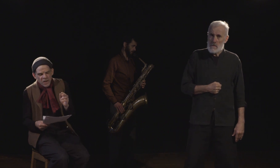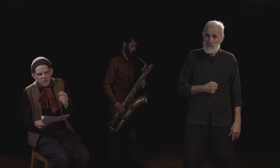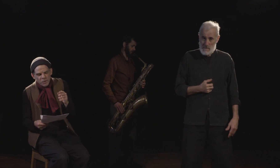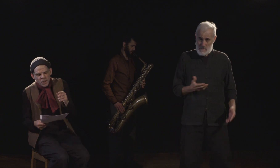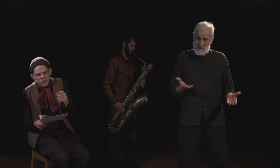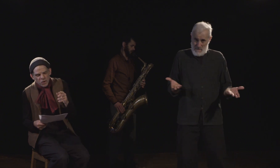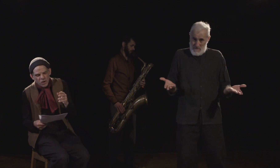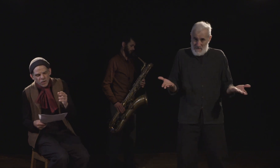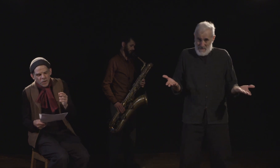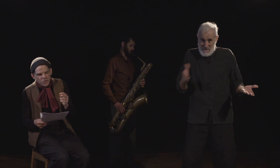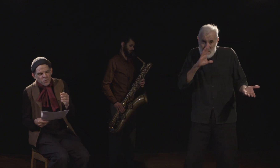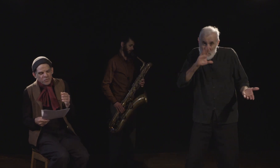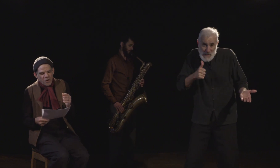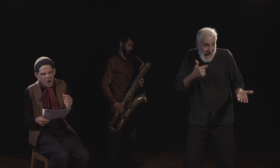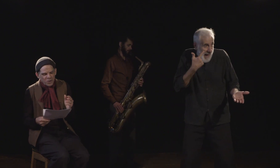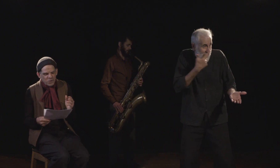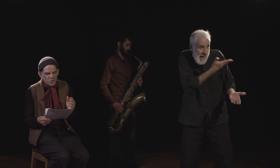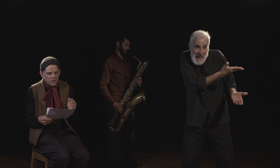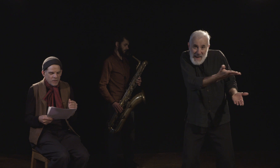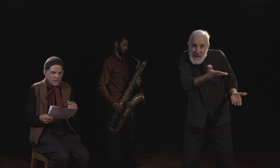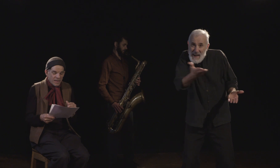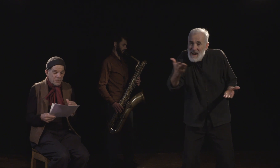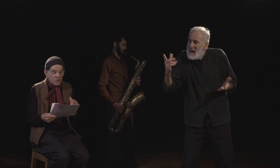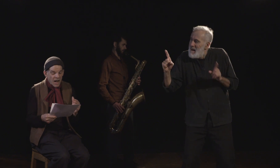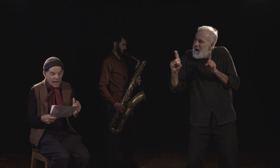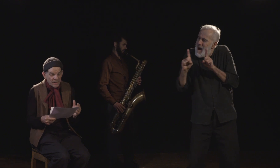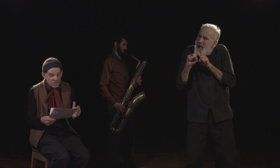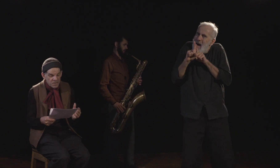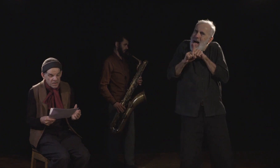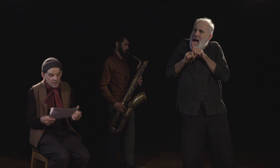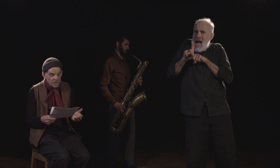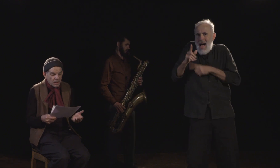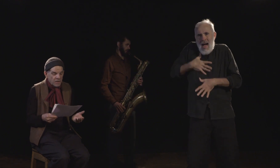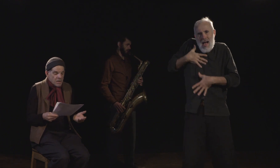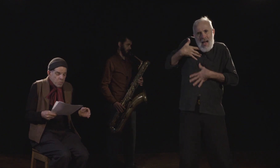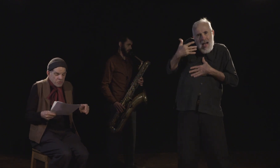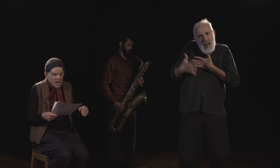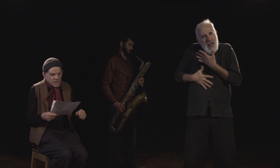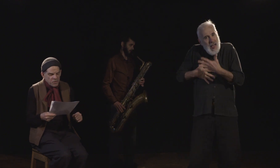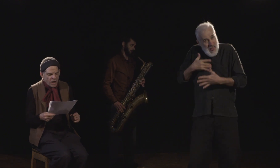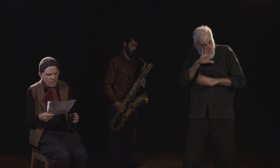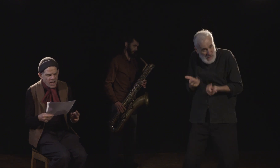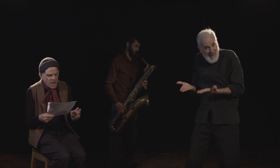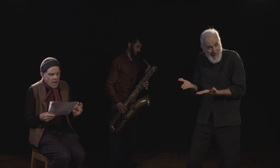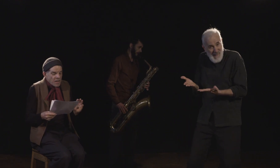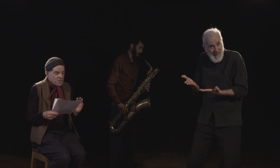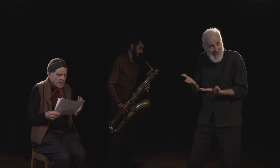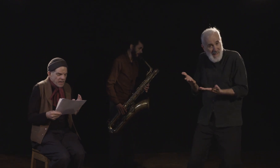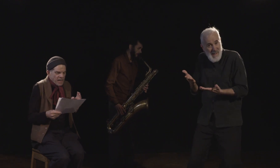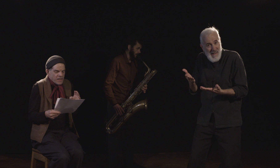C'est pour ça que les gens se frottent et se caressent. Pour ça qu'ils se